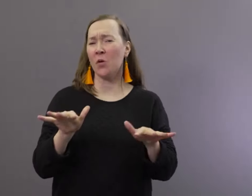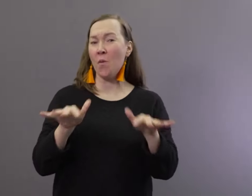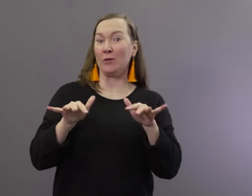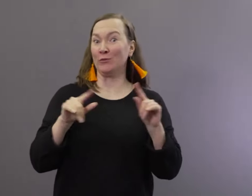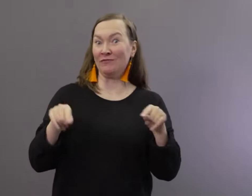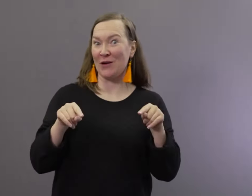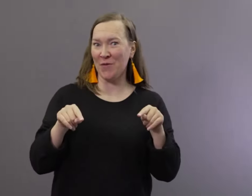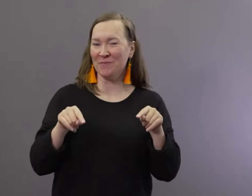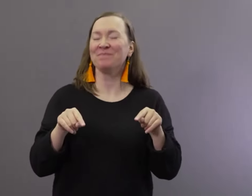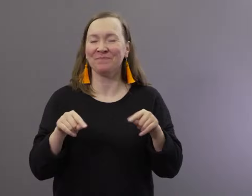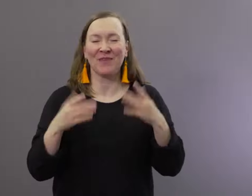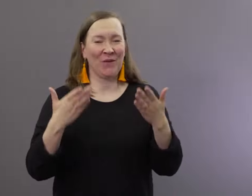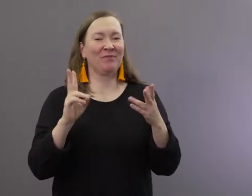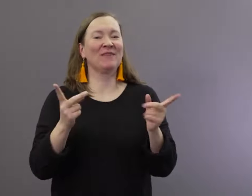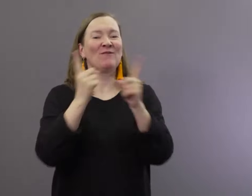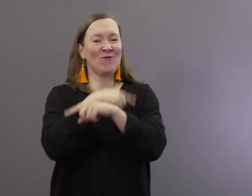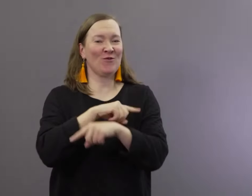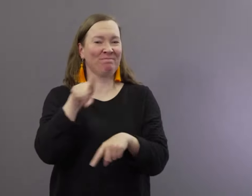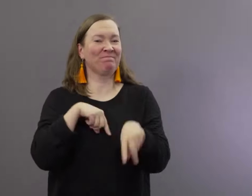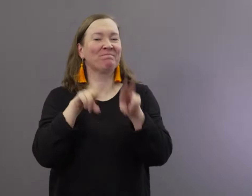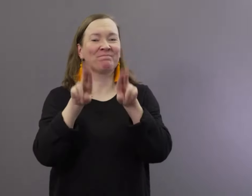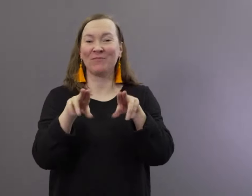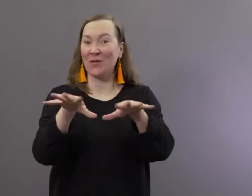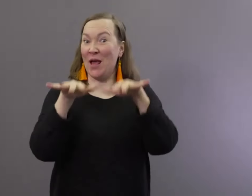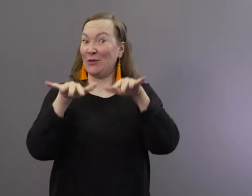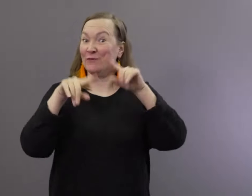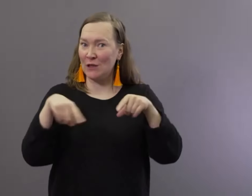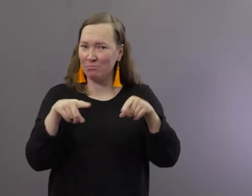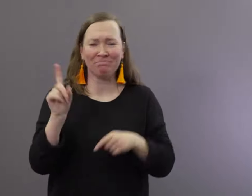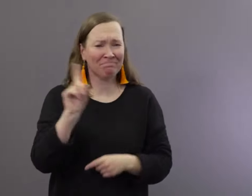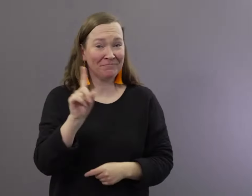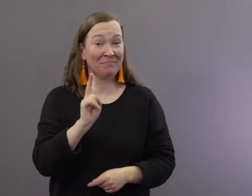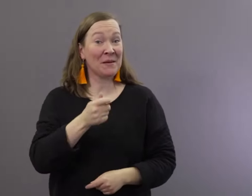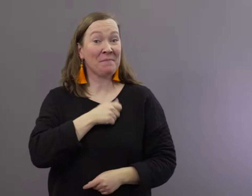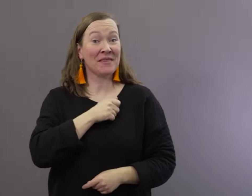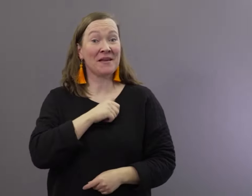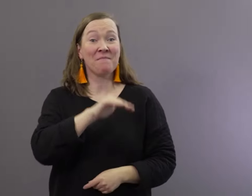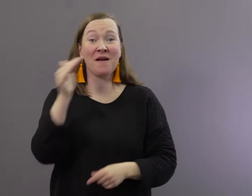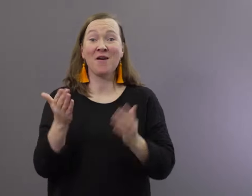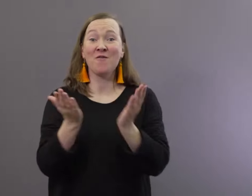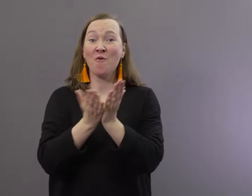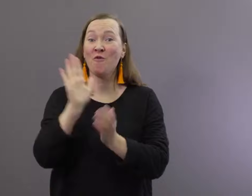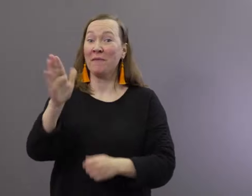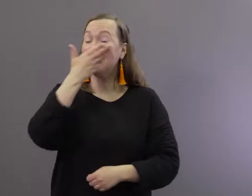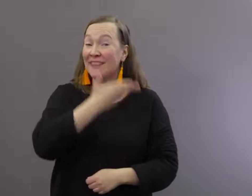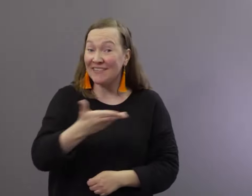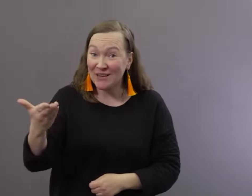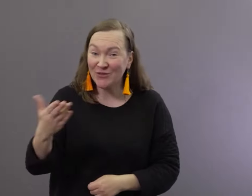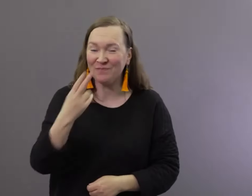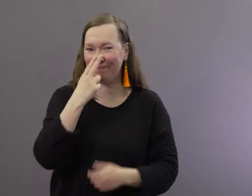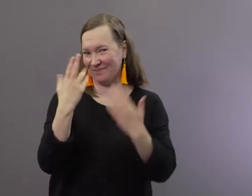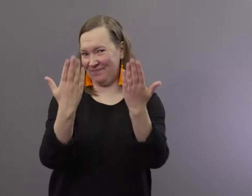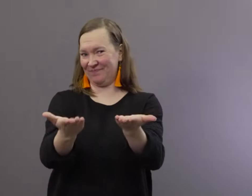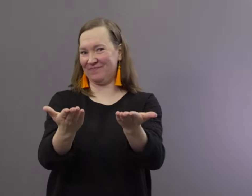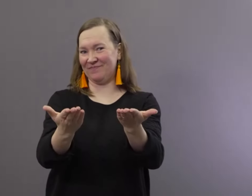aiheita. Meillä on myöskin yksi yllätysvideo ja nyt on sen vuoro, kuten mainitsin. Ja sehän tulee tuolta